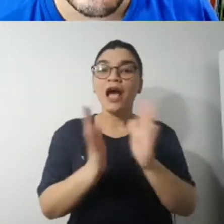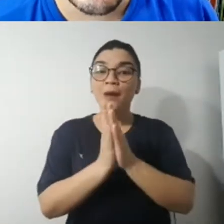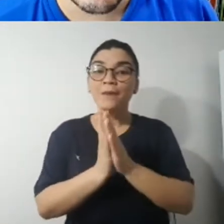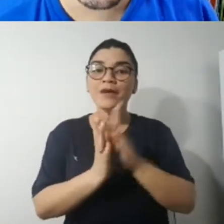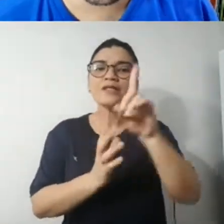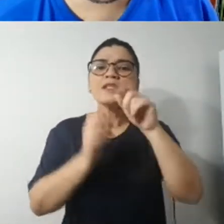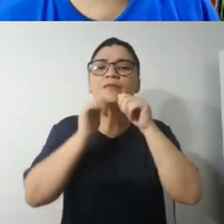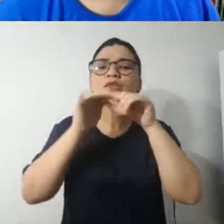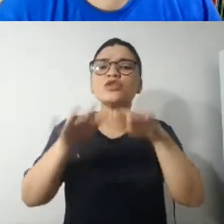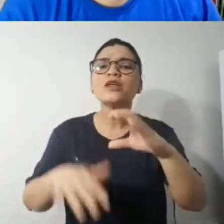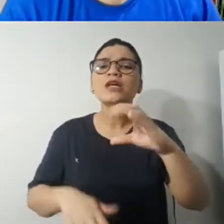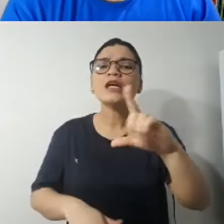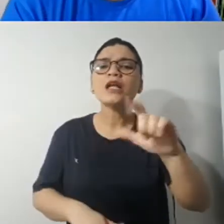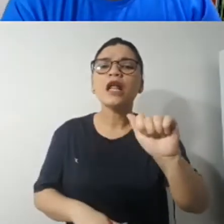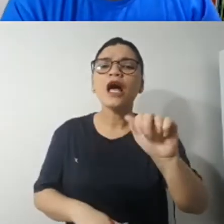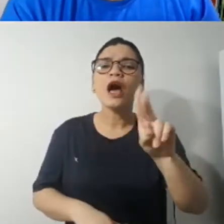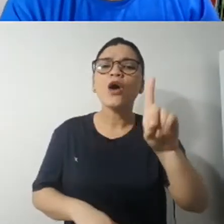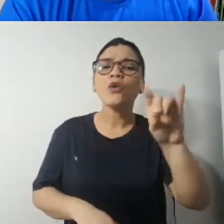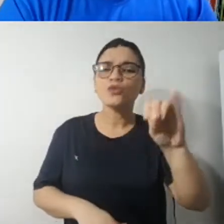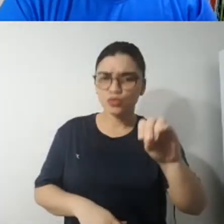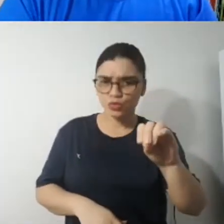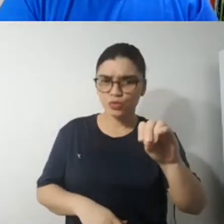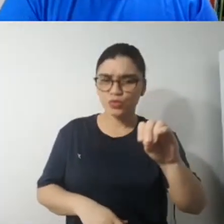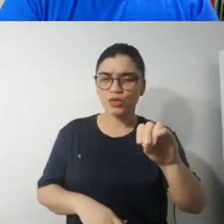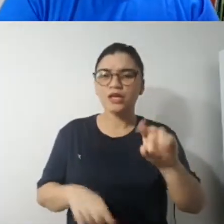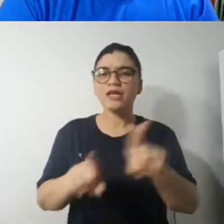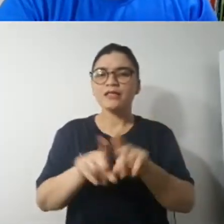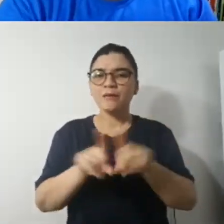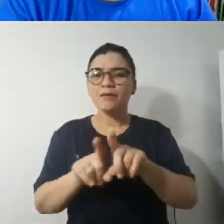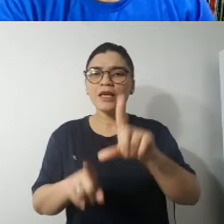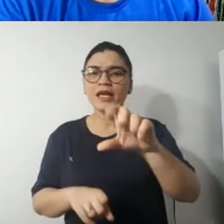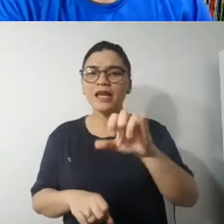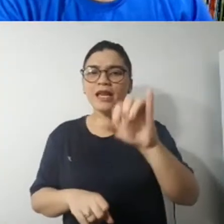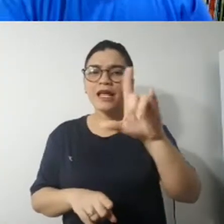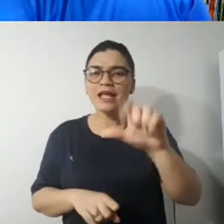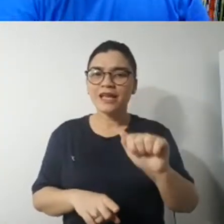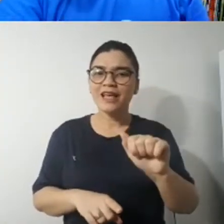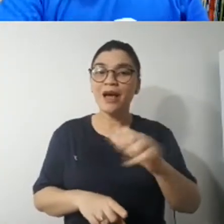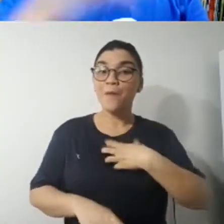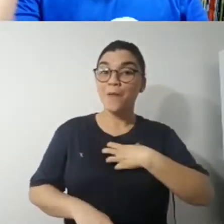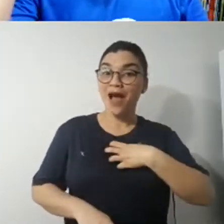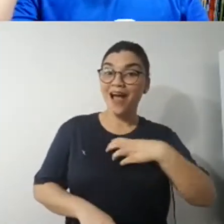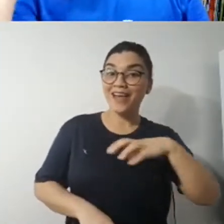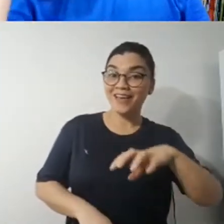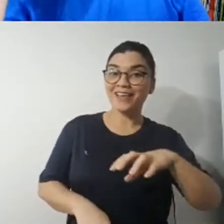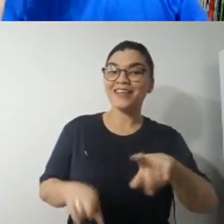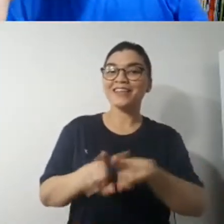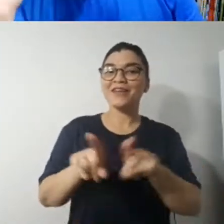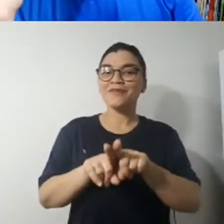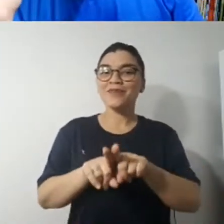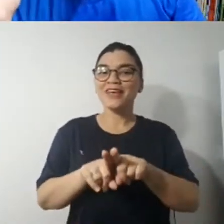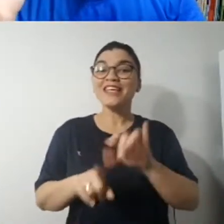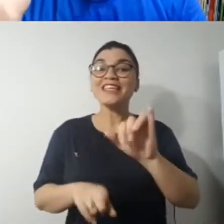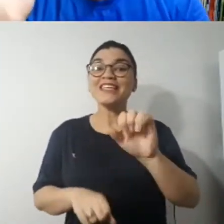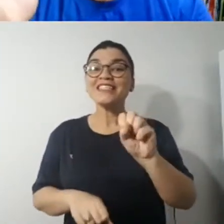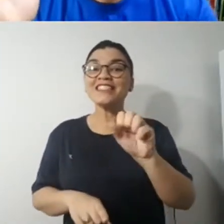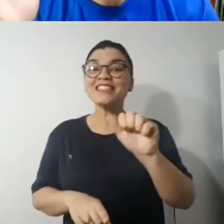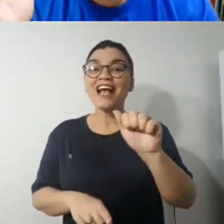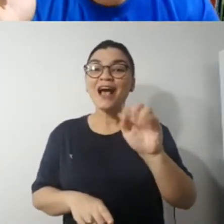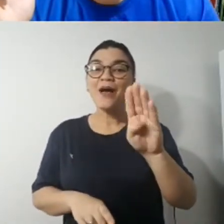Cláudio, acho que deve ser Cláudio, né? Temos Leila também, da Bahia, que coisa boa. Isabela de Campina Grande, olha só, Isabela de Campina Grande, quem diria,